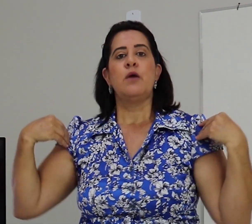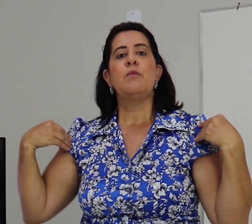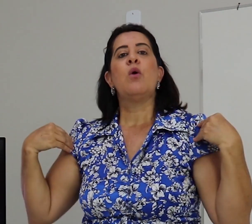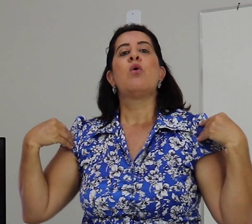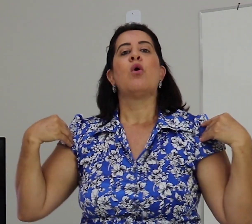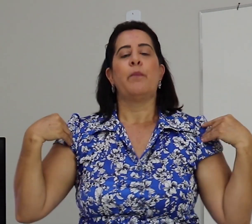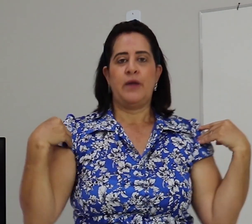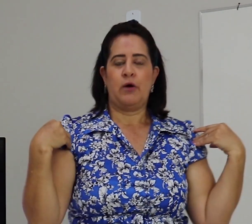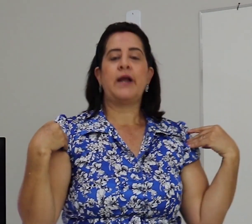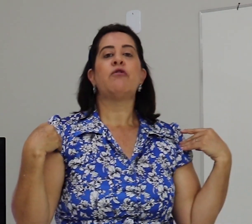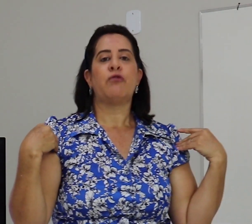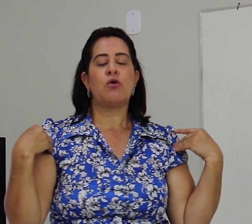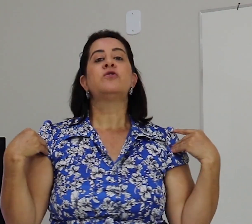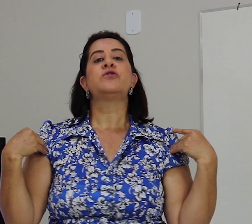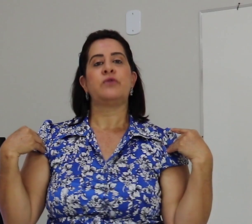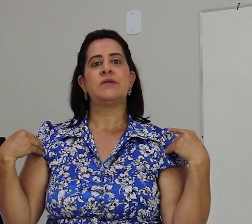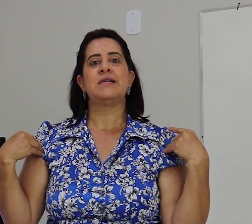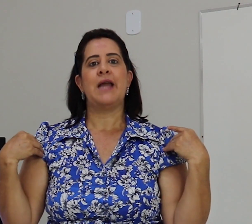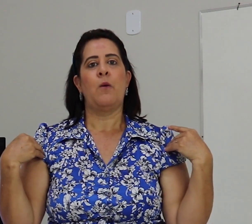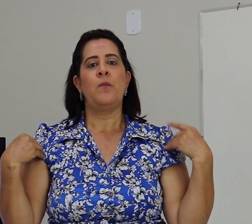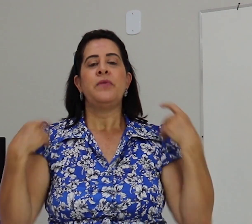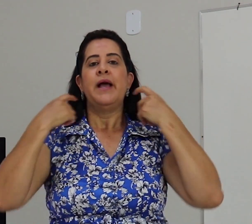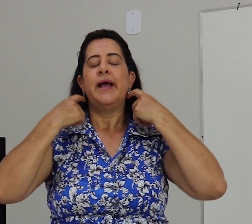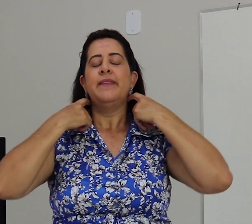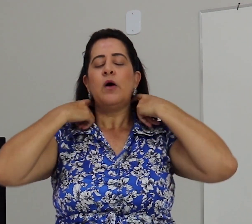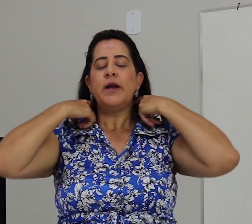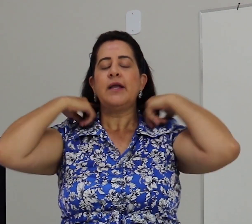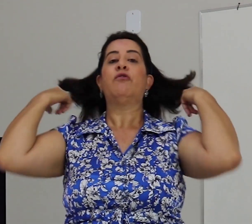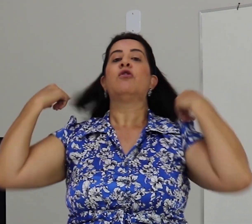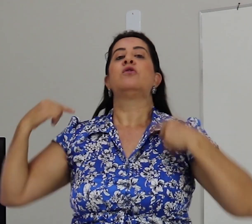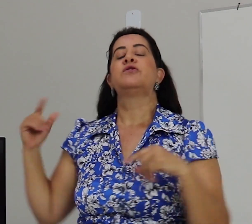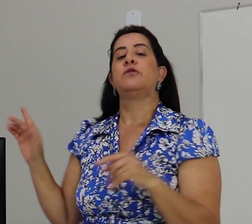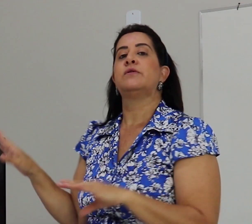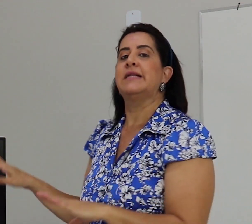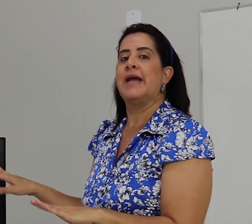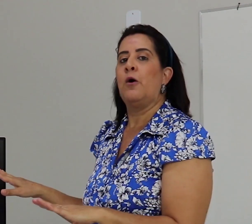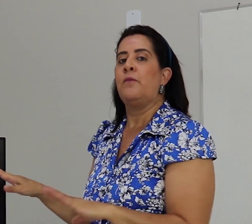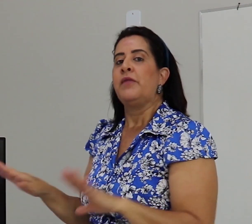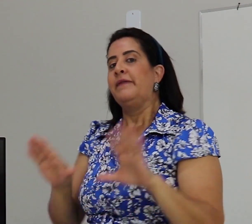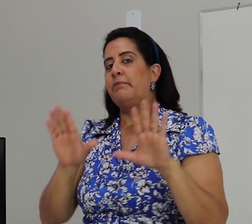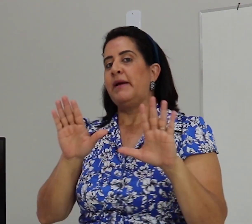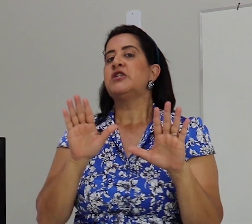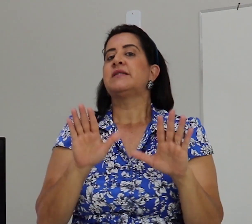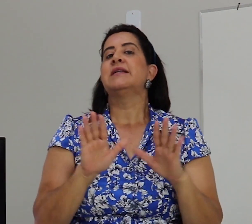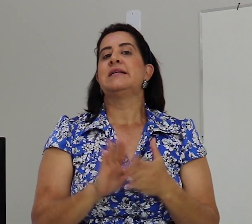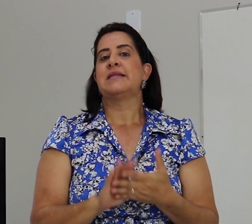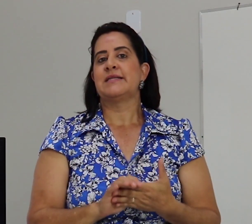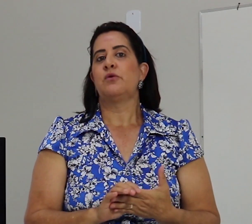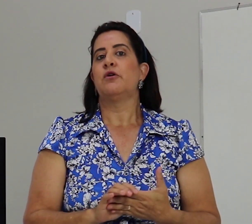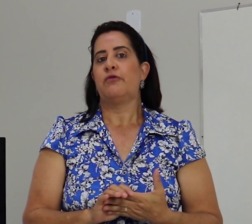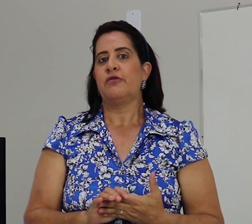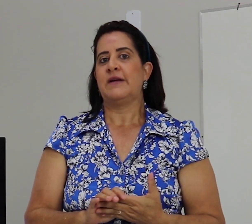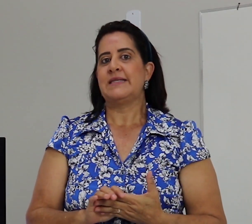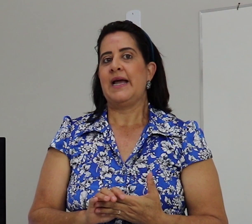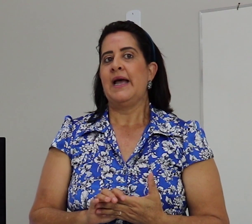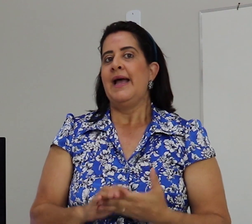meu corpo, na hora que eu for construir o sinal. Na hora que eu for construir o sinal, depende da sinalização que eu for fazer,